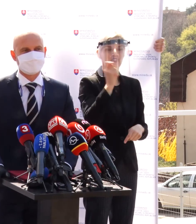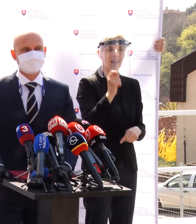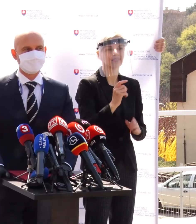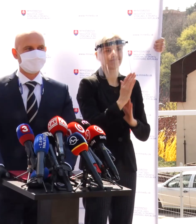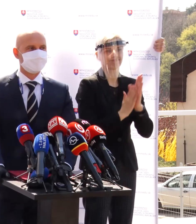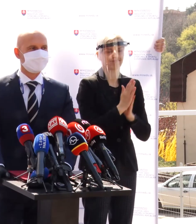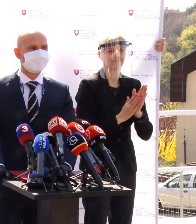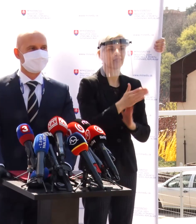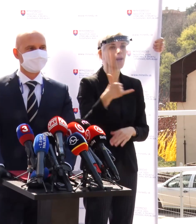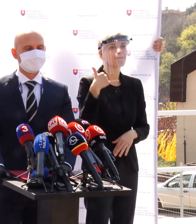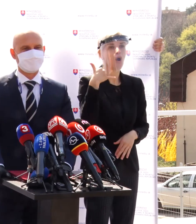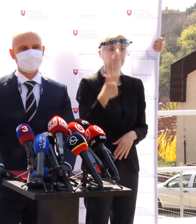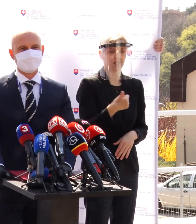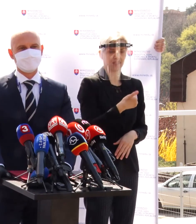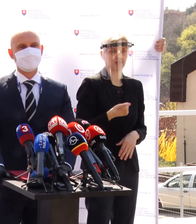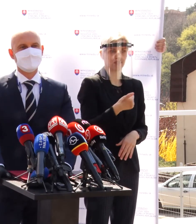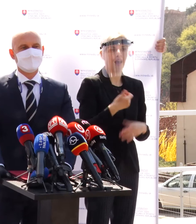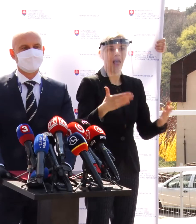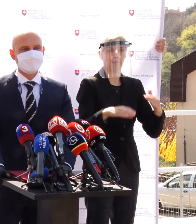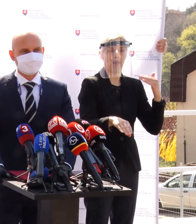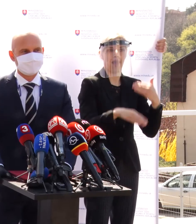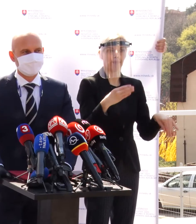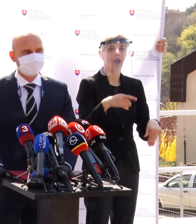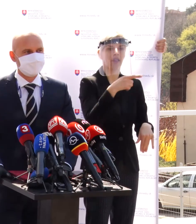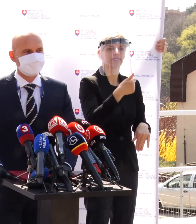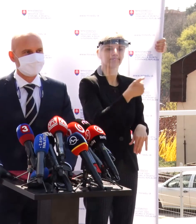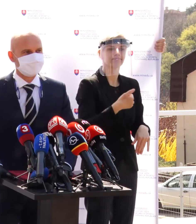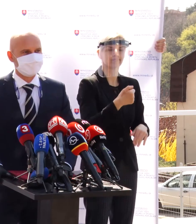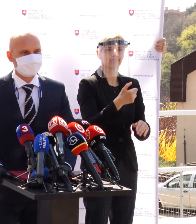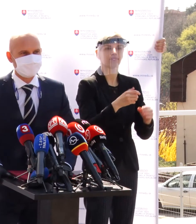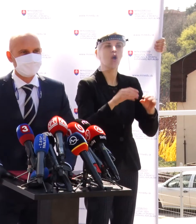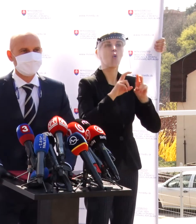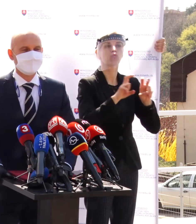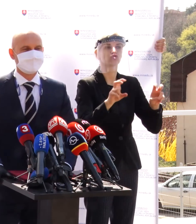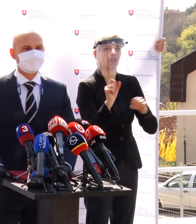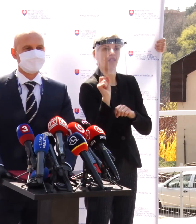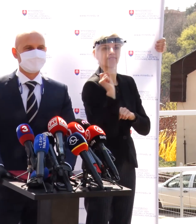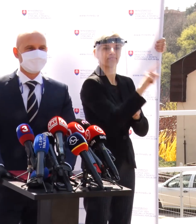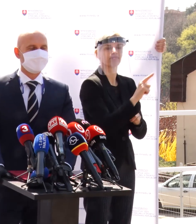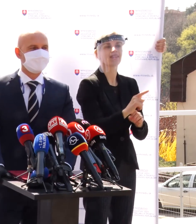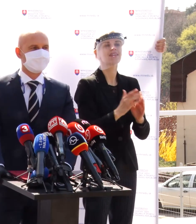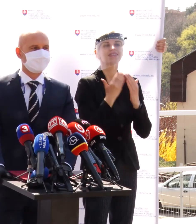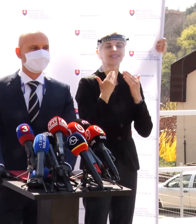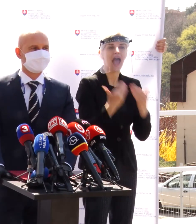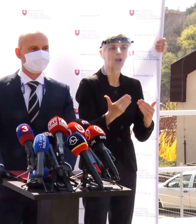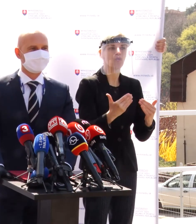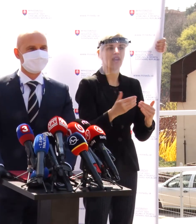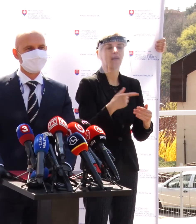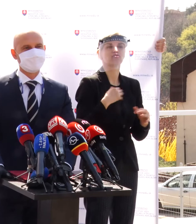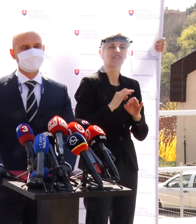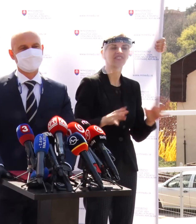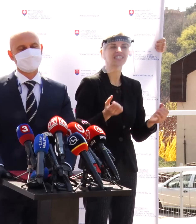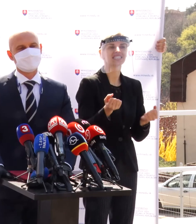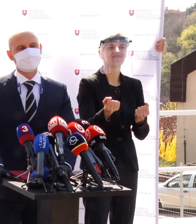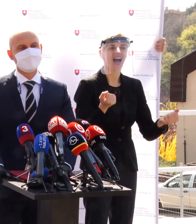keby zobrali do ruky mobilný telefón alebo mail a napísali svojmu učiteľovi, že mu ďakujú za to, že takýmto spôsobom zvládame